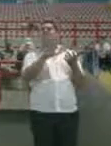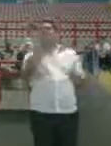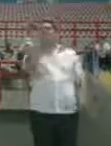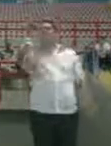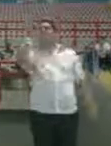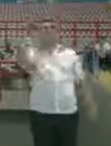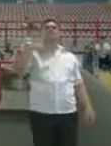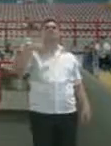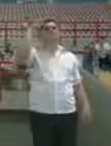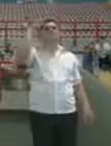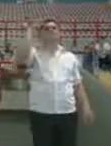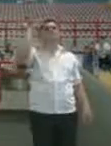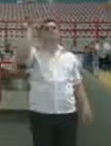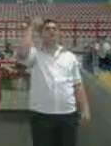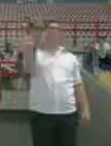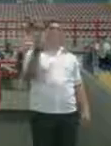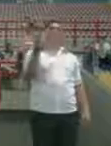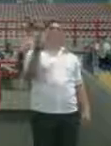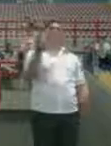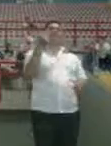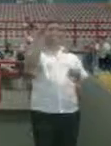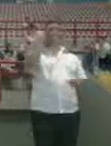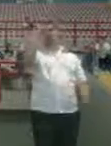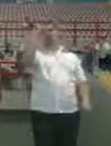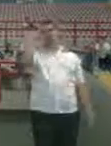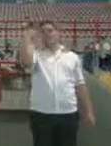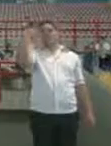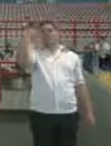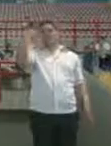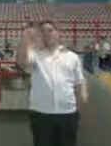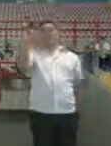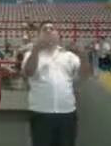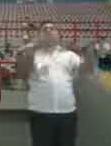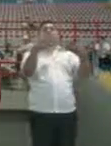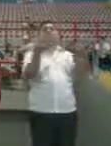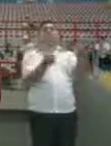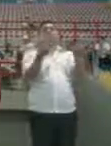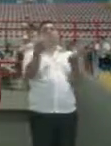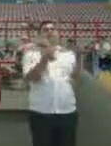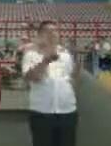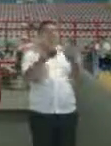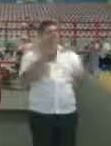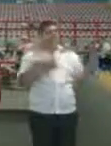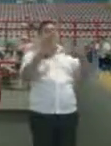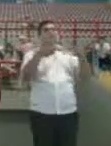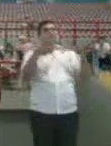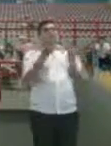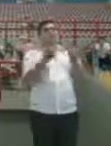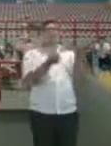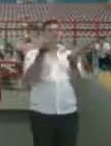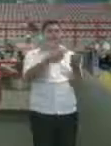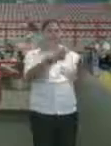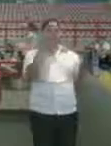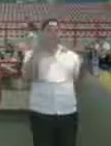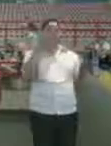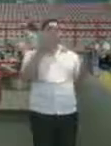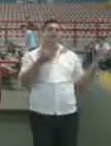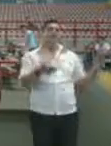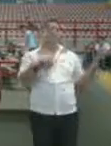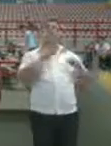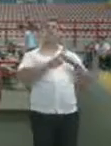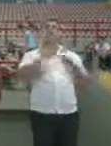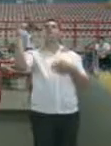Paulo, engarrafamento de horas, e você circulando caminhões? O trânsito de Fortaleza circulando caminhões. Por que construir o Porto